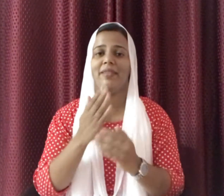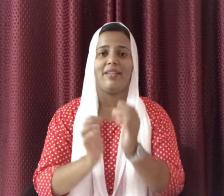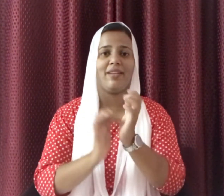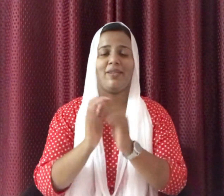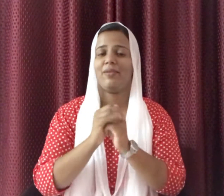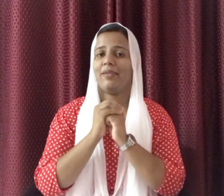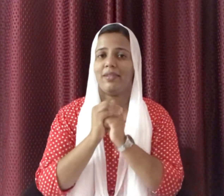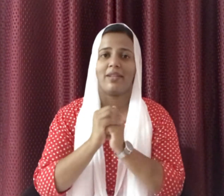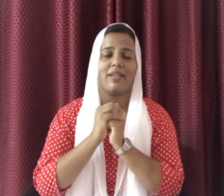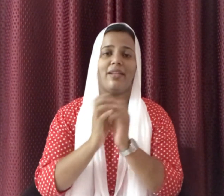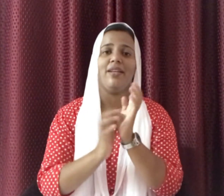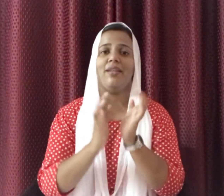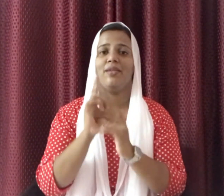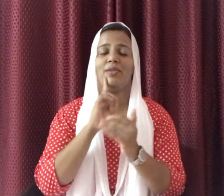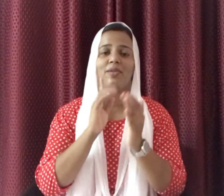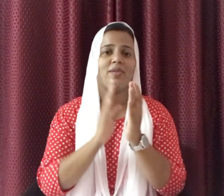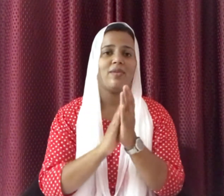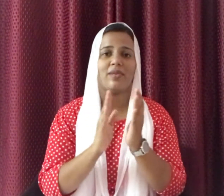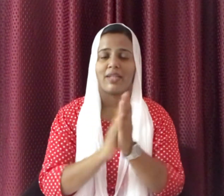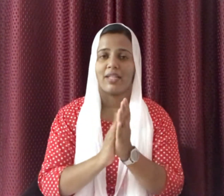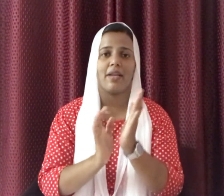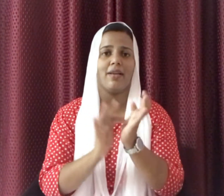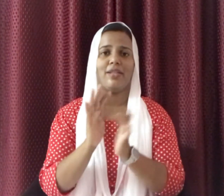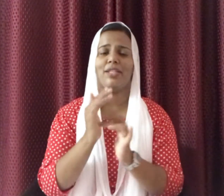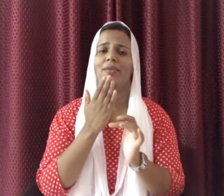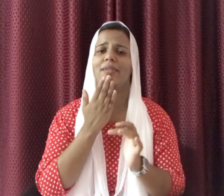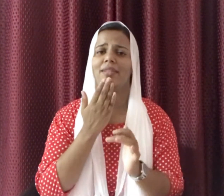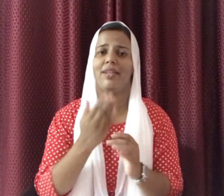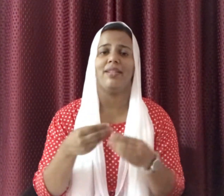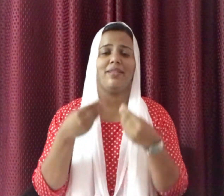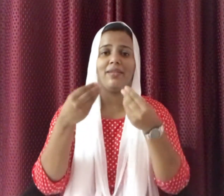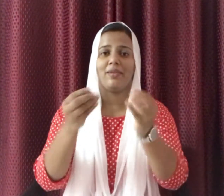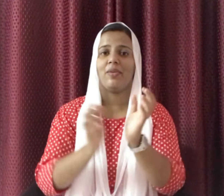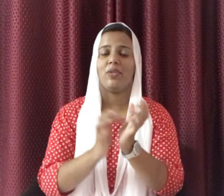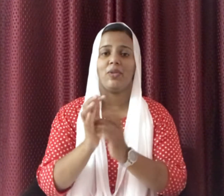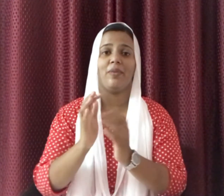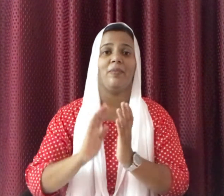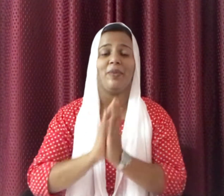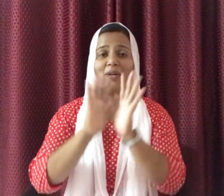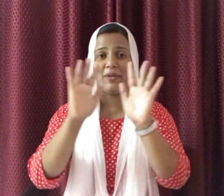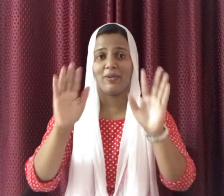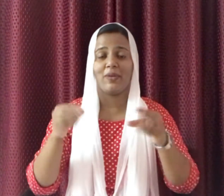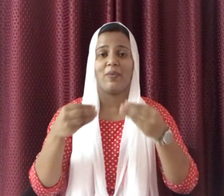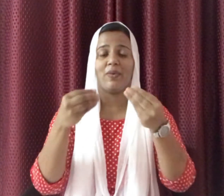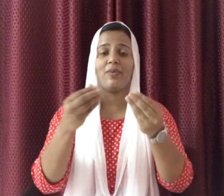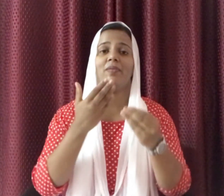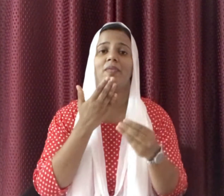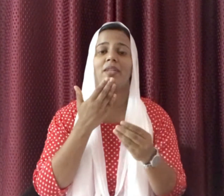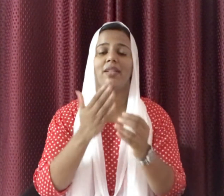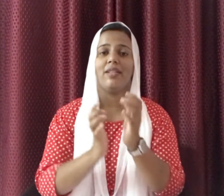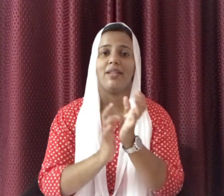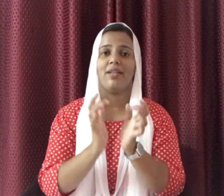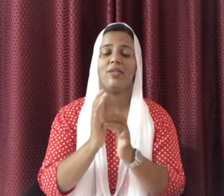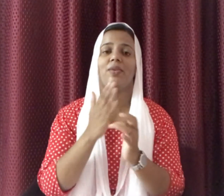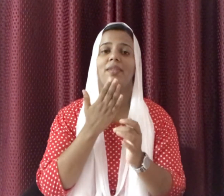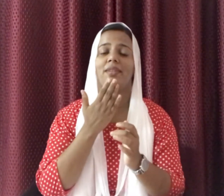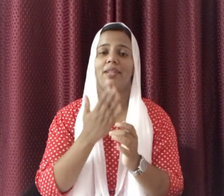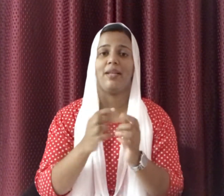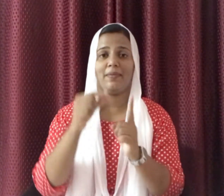ആരാധിക്കുന്ന കർത്താവേ, അങ്ങേ ഞങ്ങൾ സ്തുതിക്കുന്ന കർത്താവേ, അങ്ങേക്ക് നന്ദി പറയുന്ന കർത്താവേ, അങ്ങേ മഹത്വപ്പെടുത്തുന്ന കർത്താവേ. നന്ദി കർത്താവേ, നന്ദി കർത്താവേ, നന്ദി.